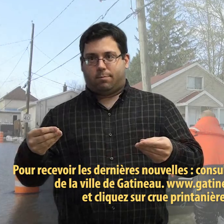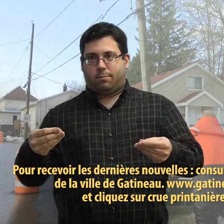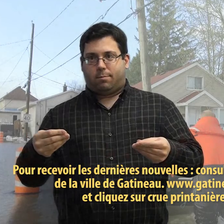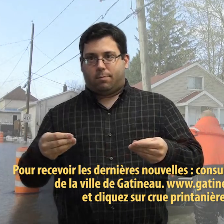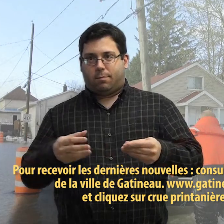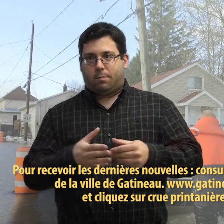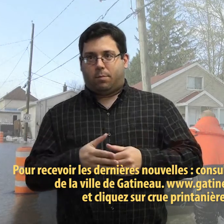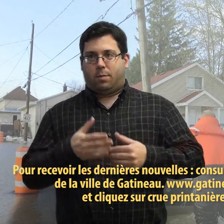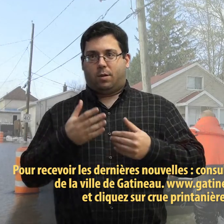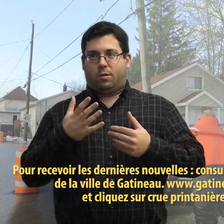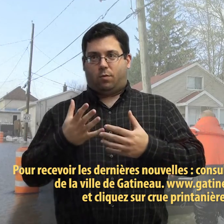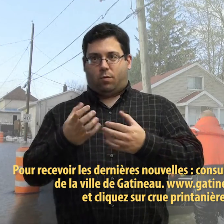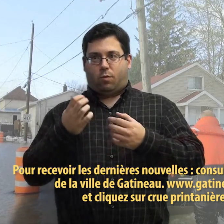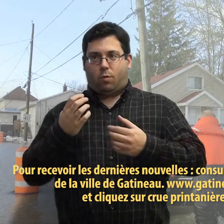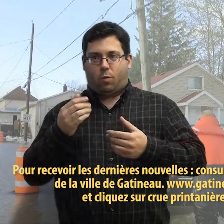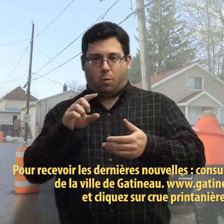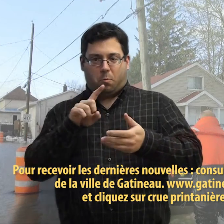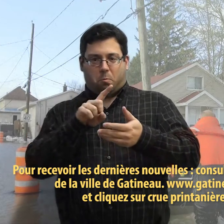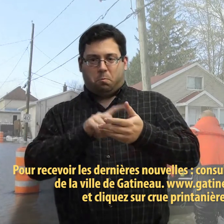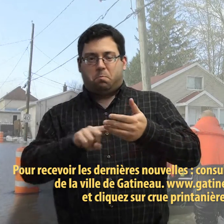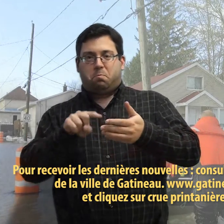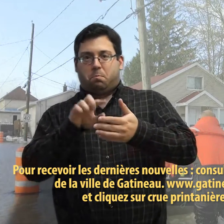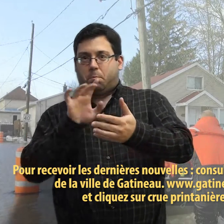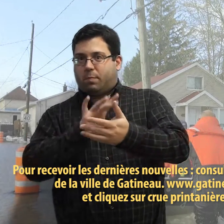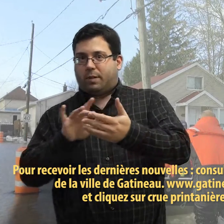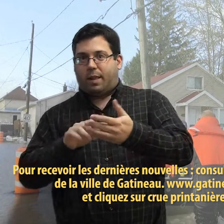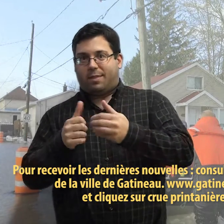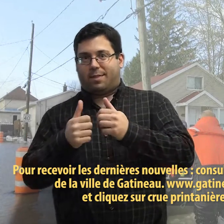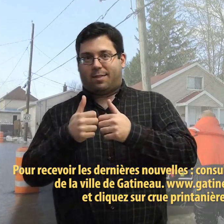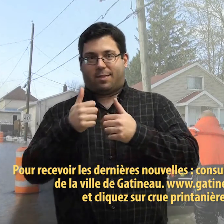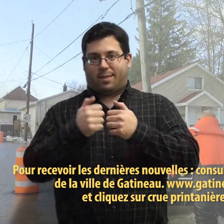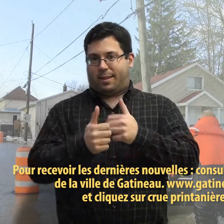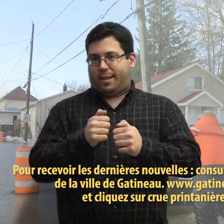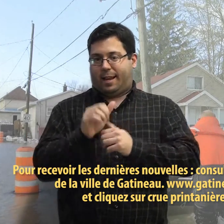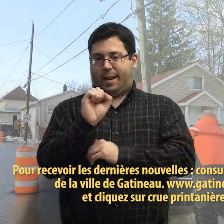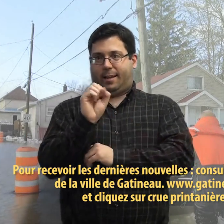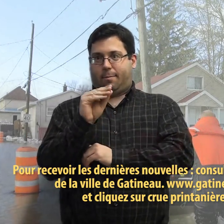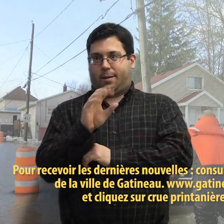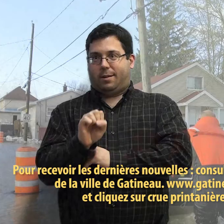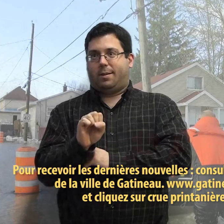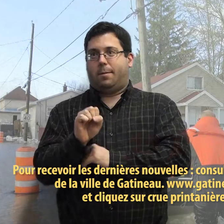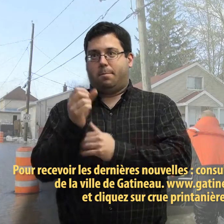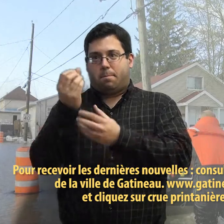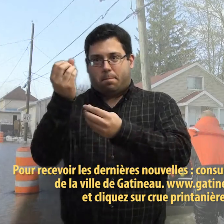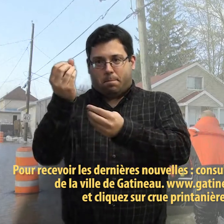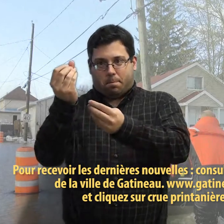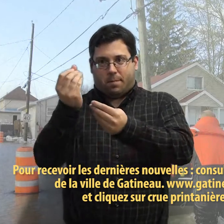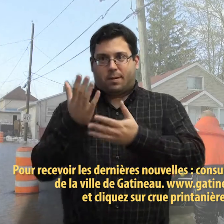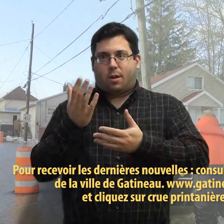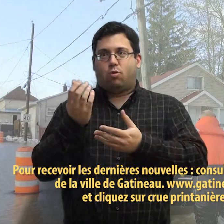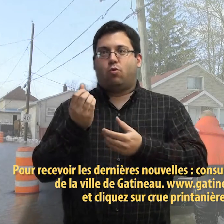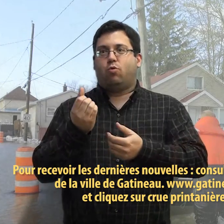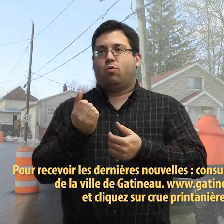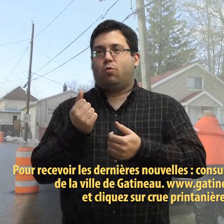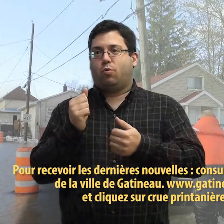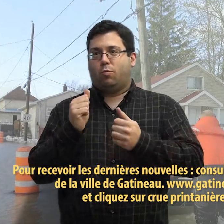des SMS, des messages pour alerte, insérez